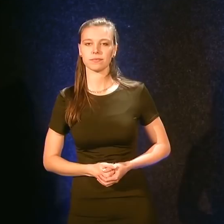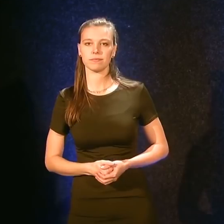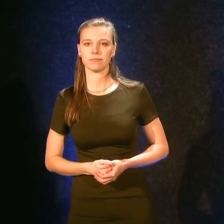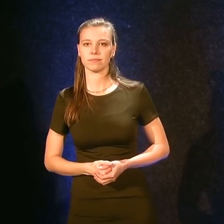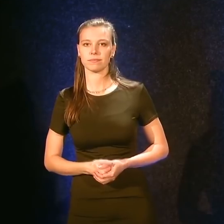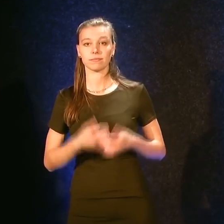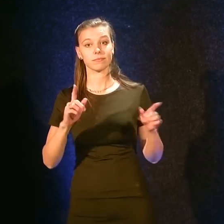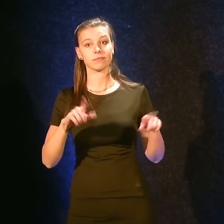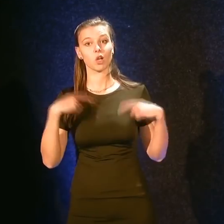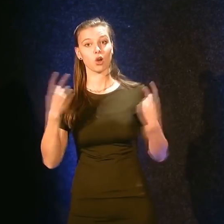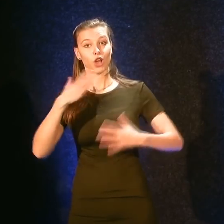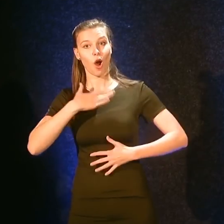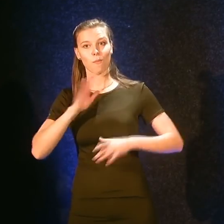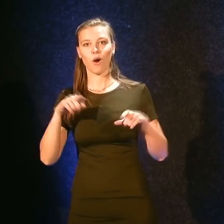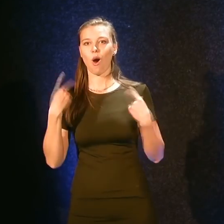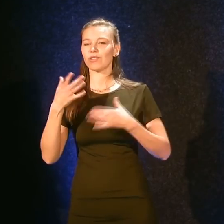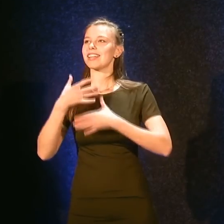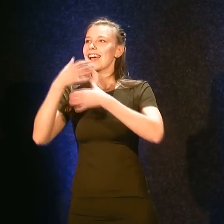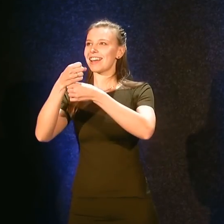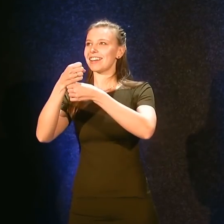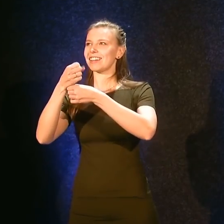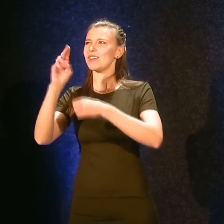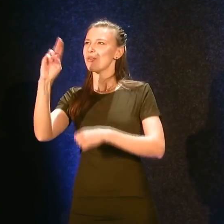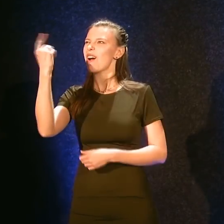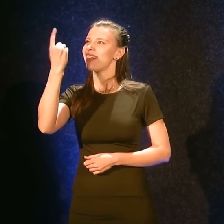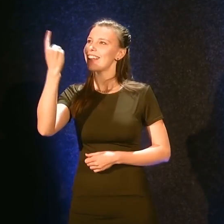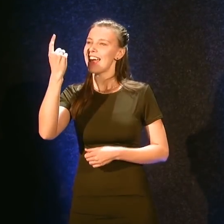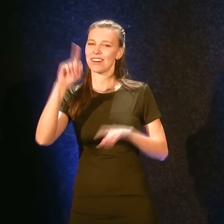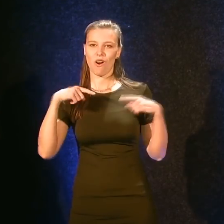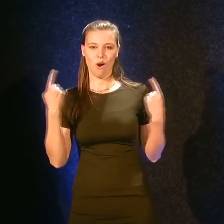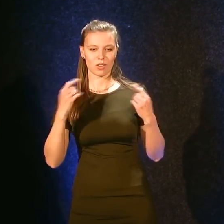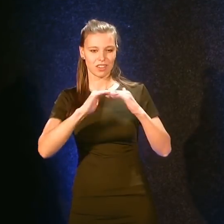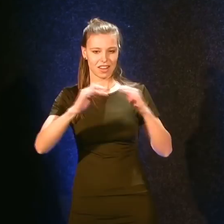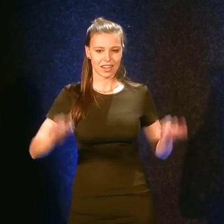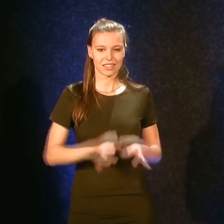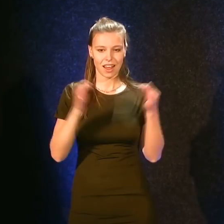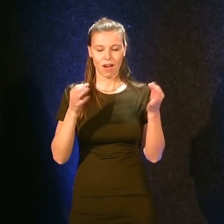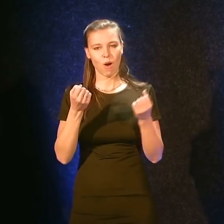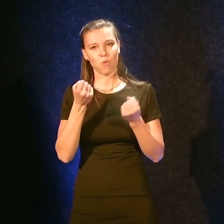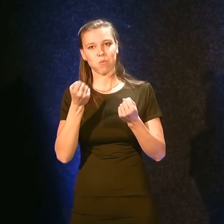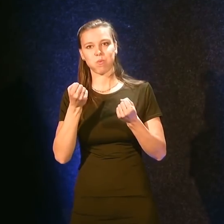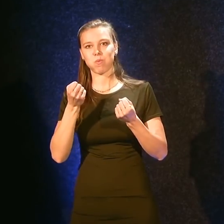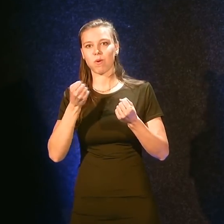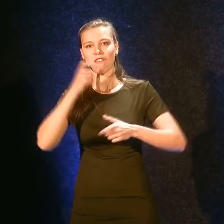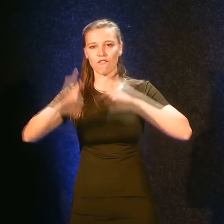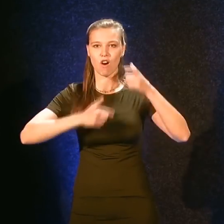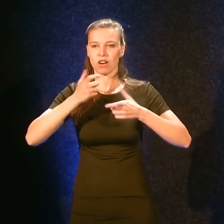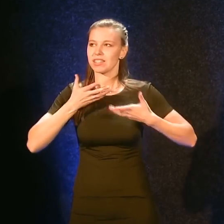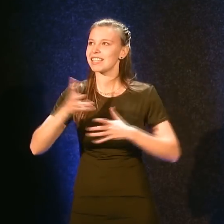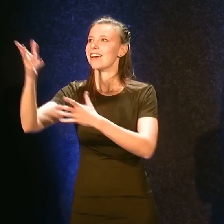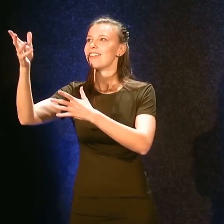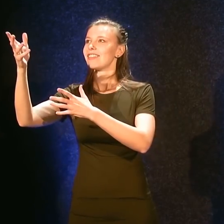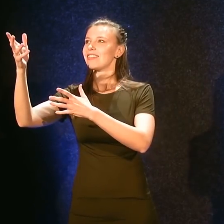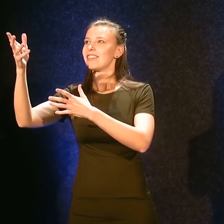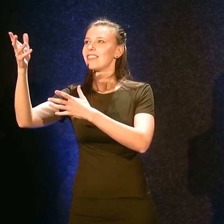Onze hoop en onze redding. U alleen herstelt ons land. Wat een woorden om te zingen. Wat een woorden